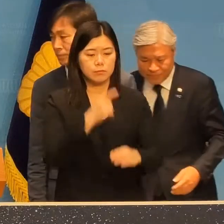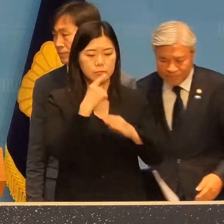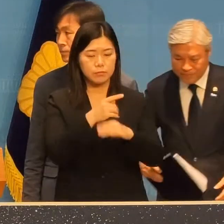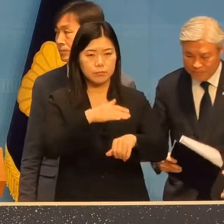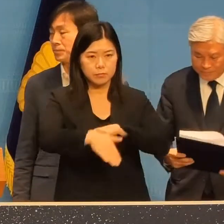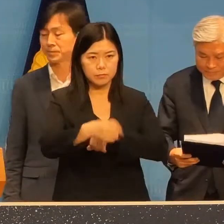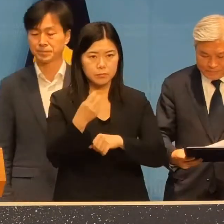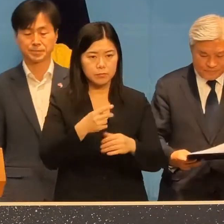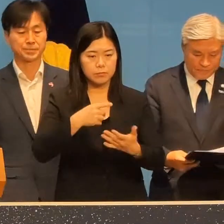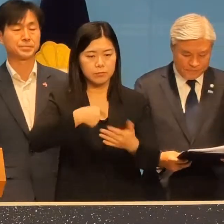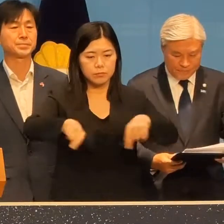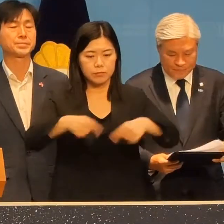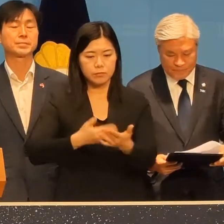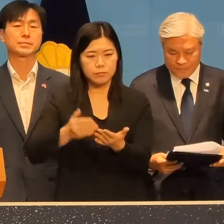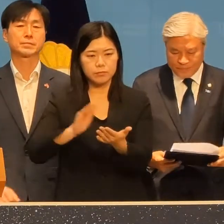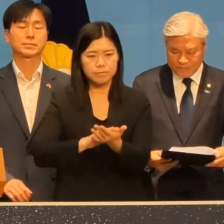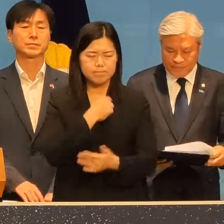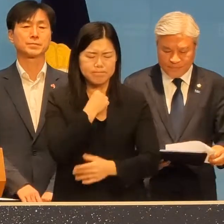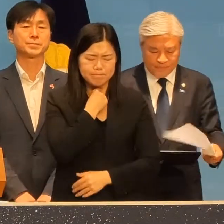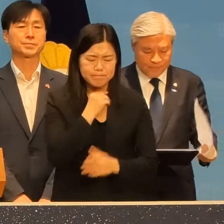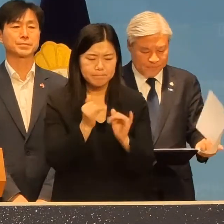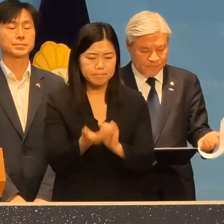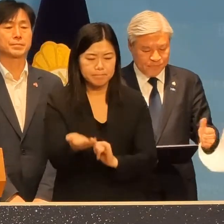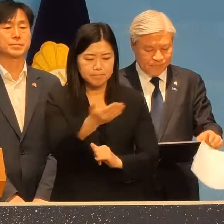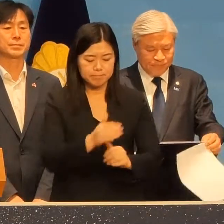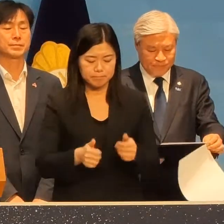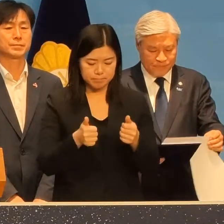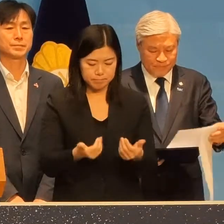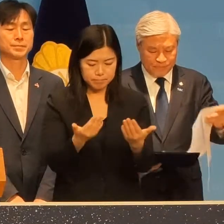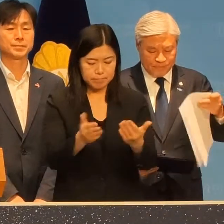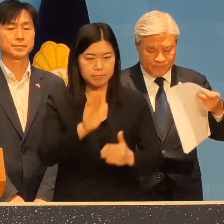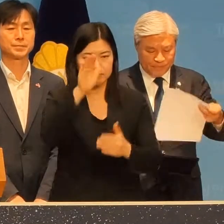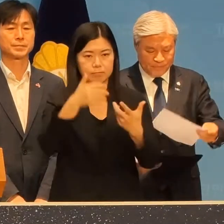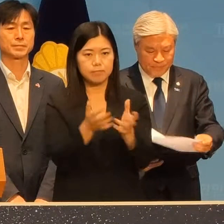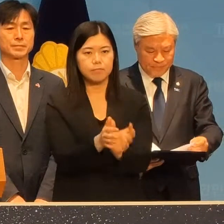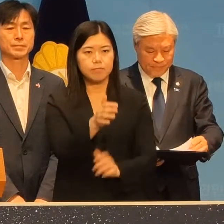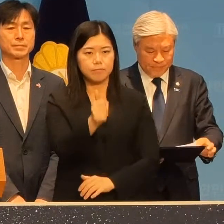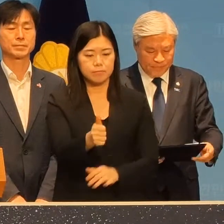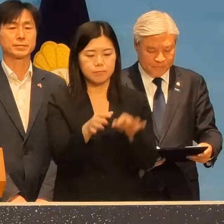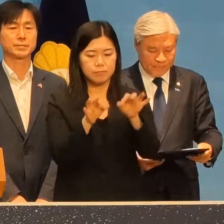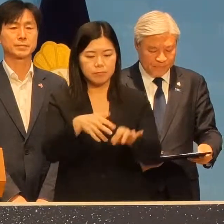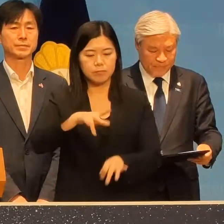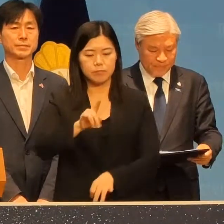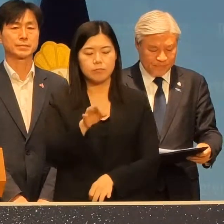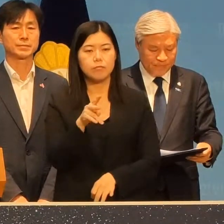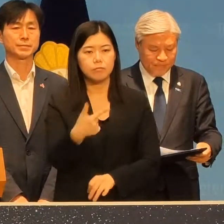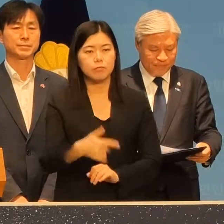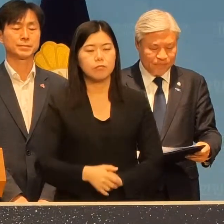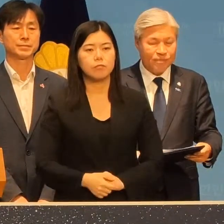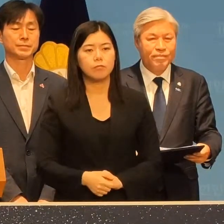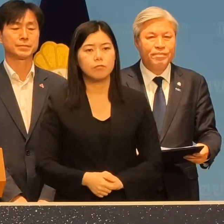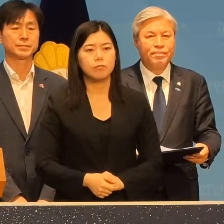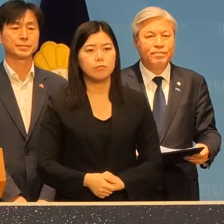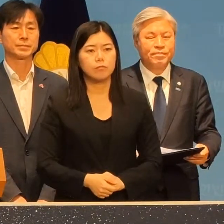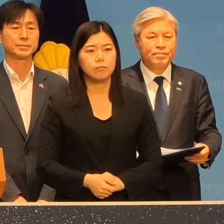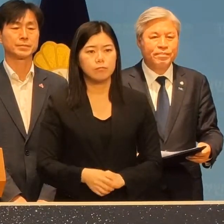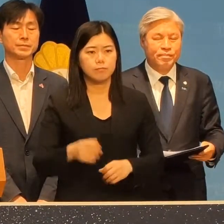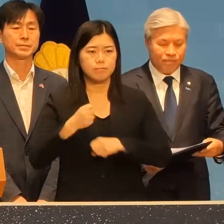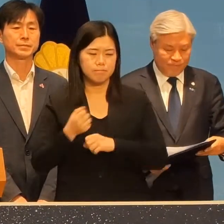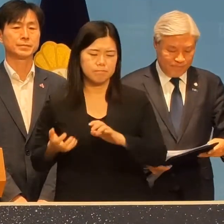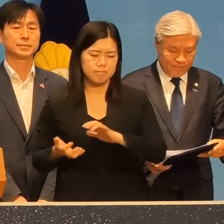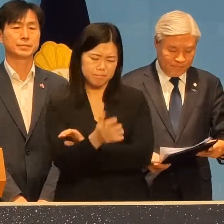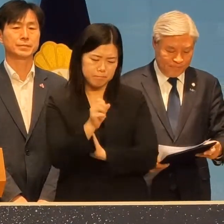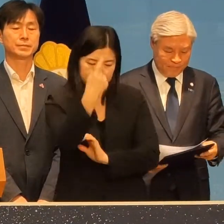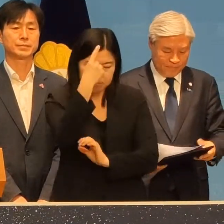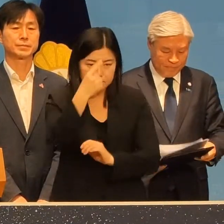민주주의와 정치개혁을 염원하시는 국민 여러분께 인사드립니다. 진보당 상임대표 김재현입니다. 비상계엄으로 내란